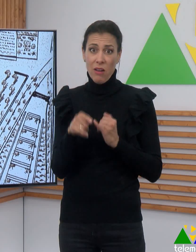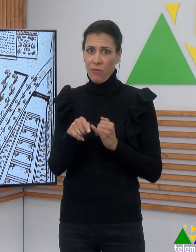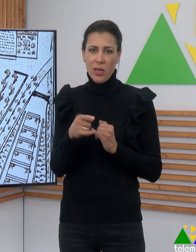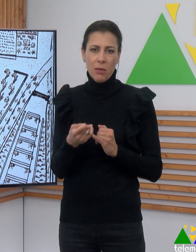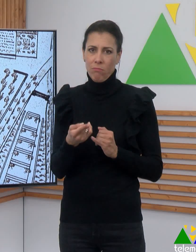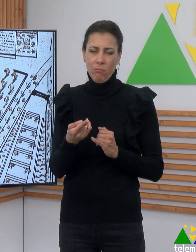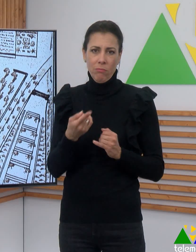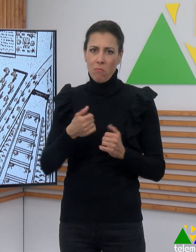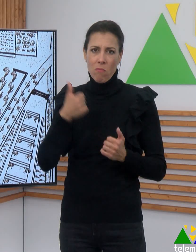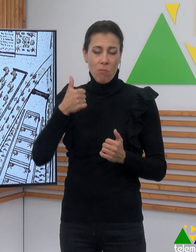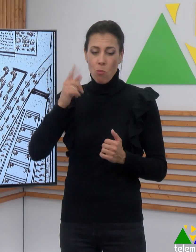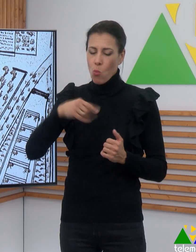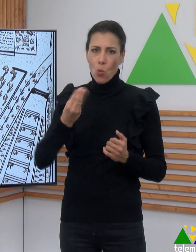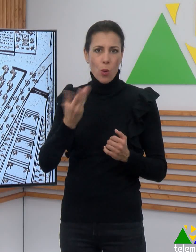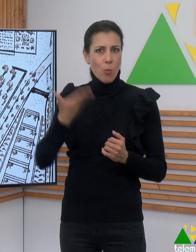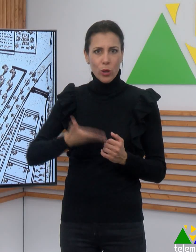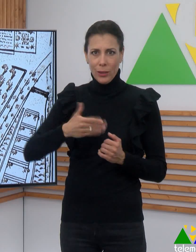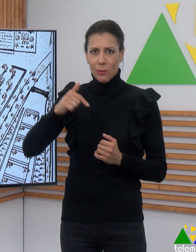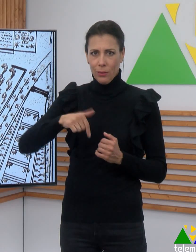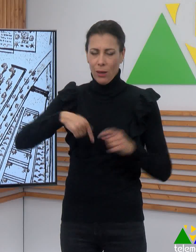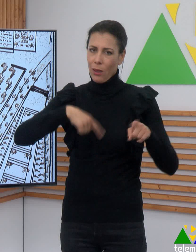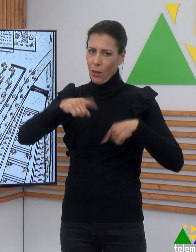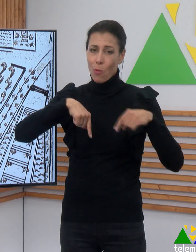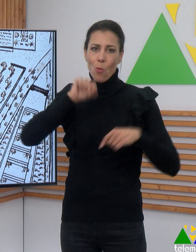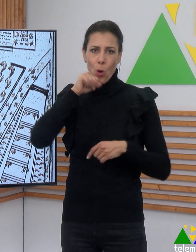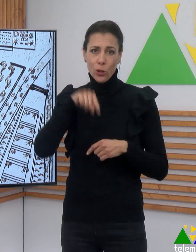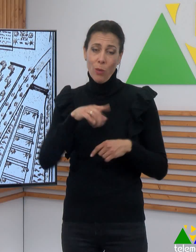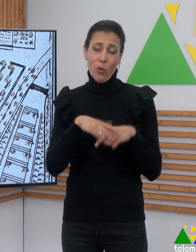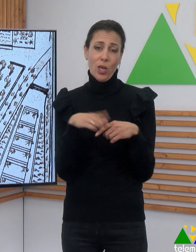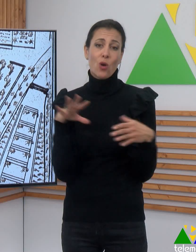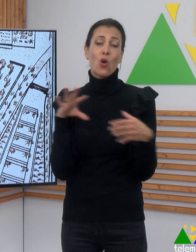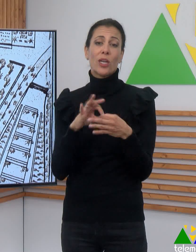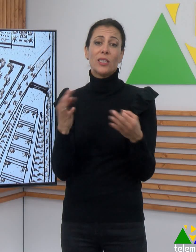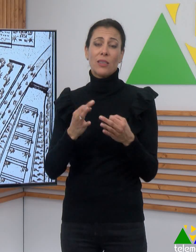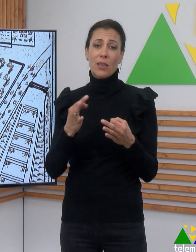muy importante de tráfico en Motril, que conectaba pues,